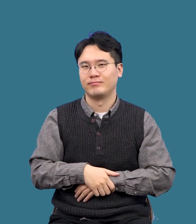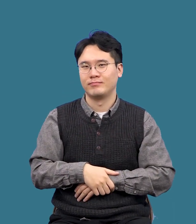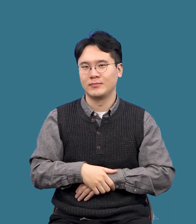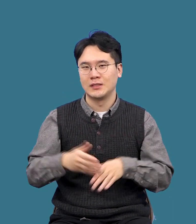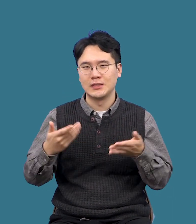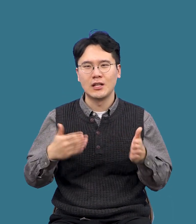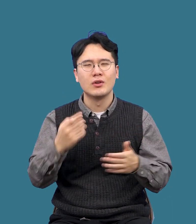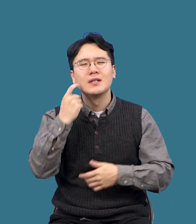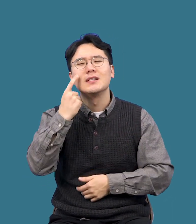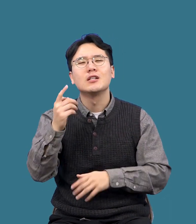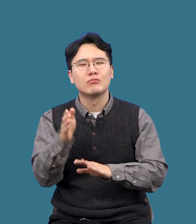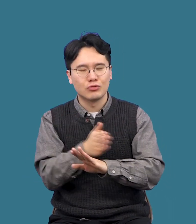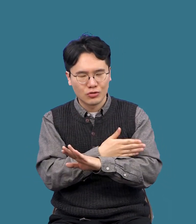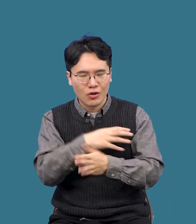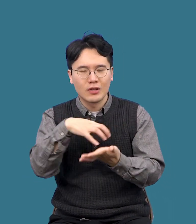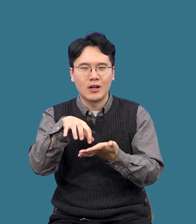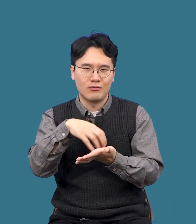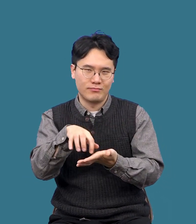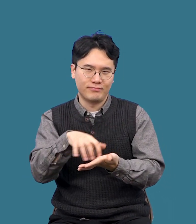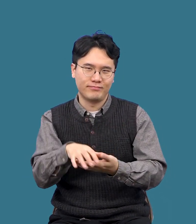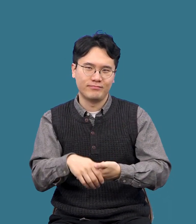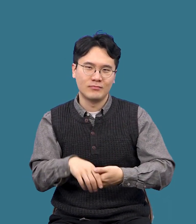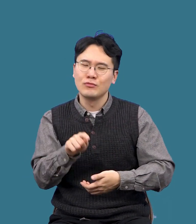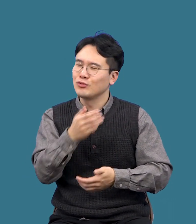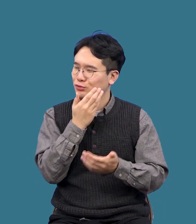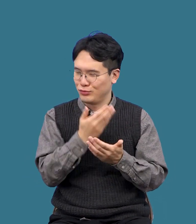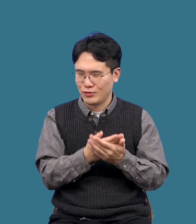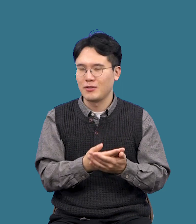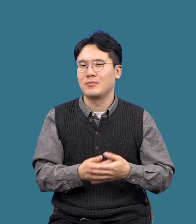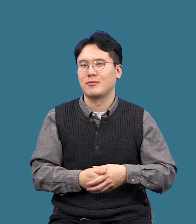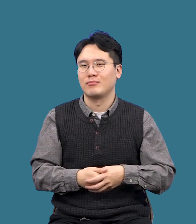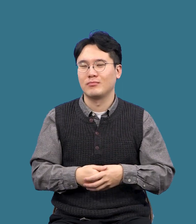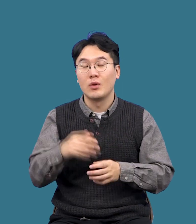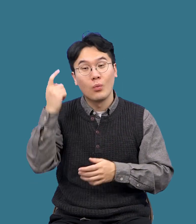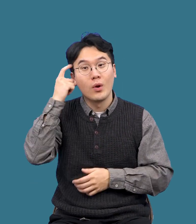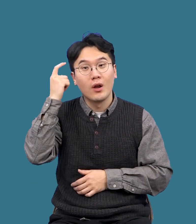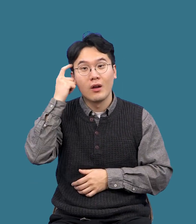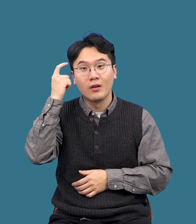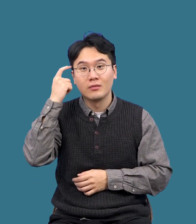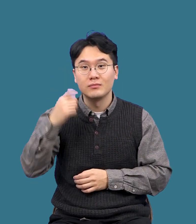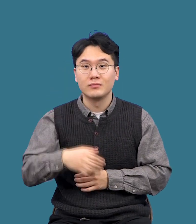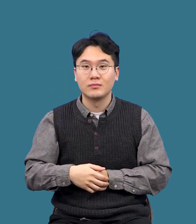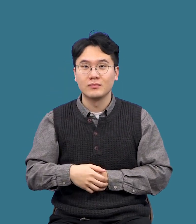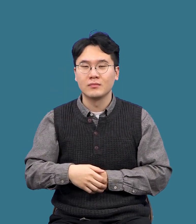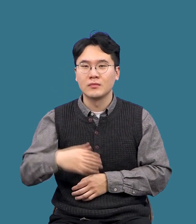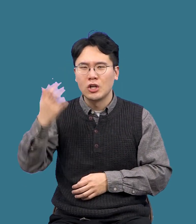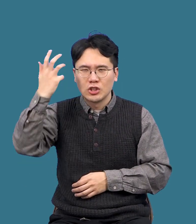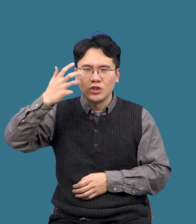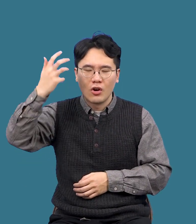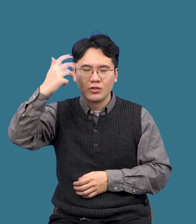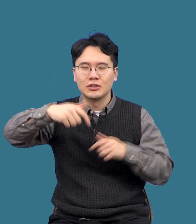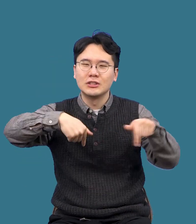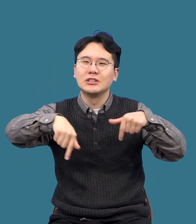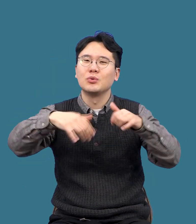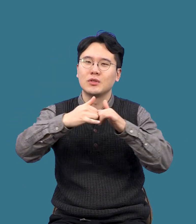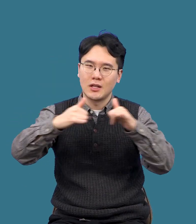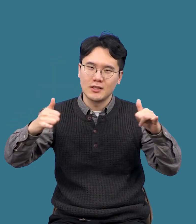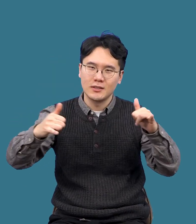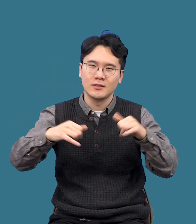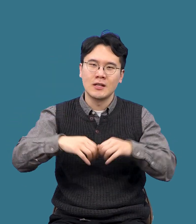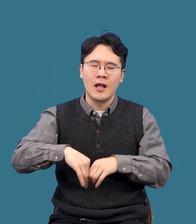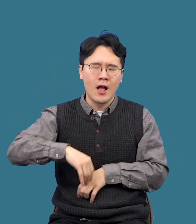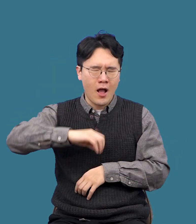1개월부터 카운트했다는 사실입니다. 이게 중요한 것이에요. 왜 그렇게 했을까요? 영적 지도자는